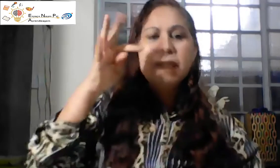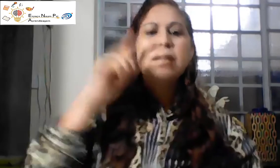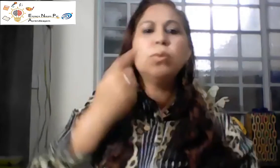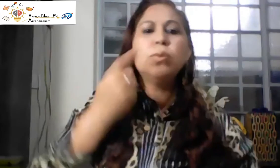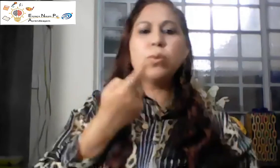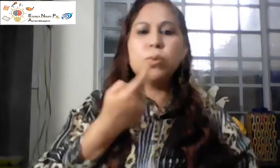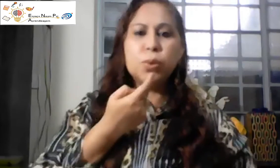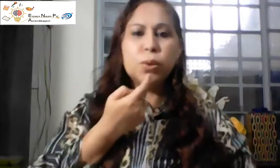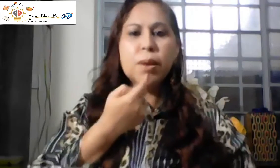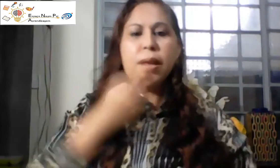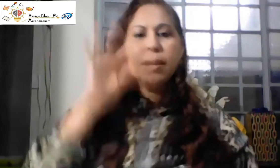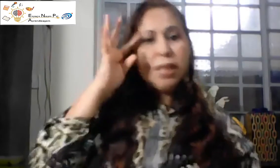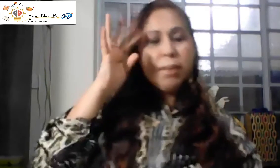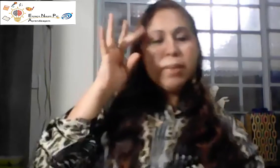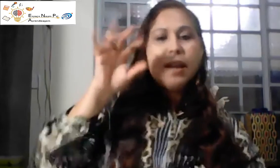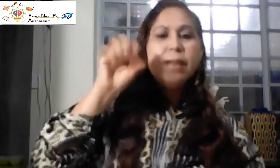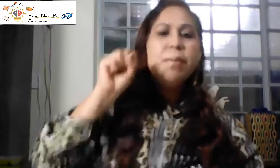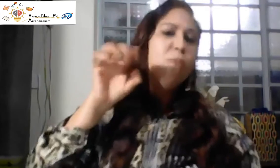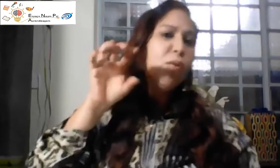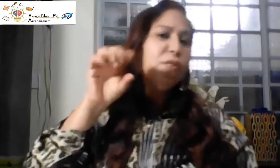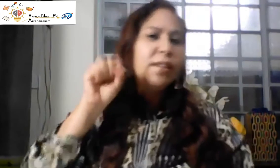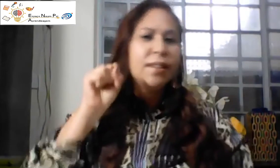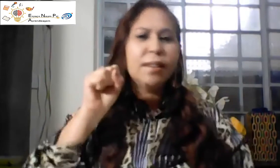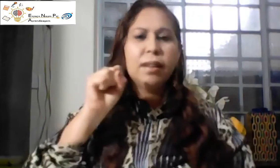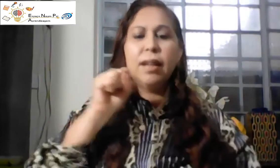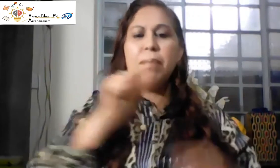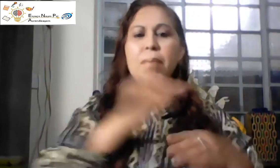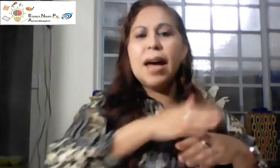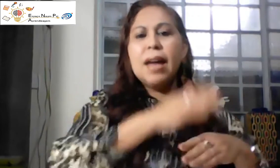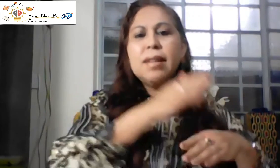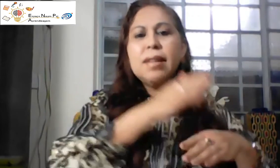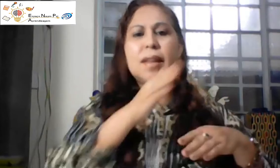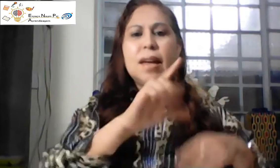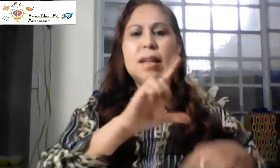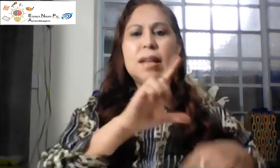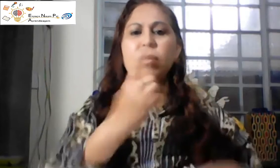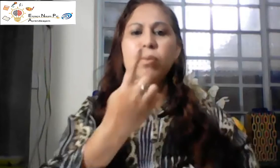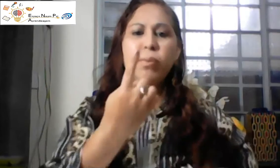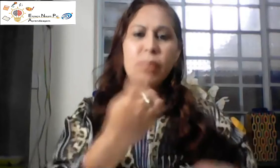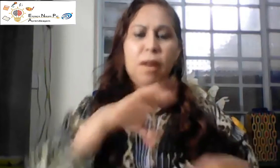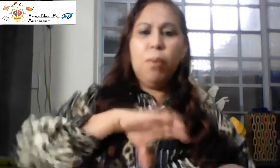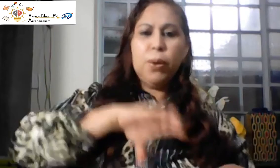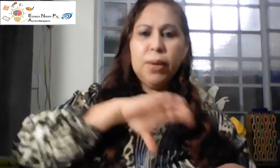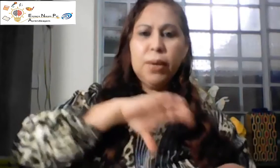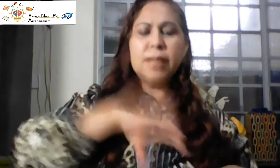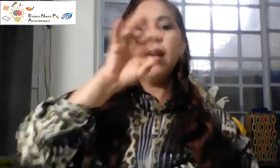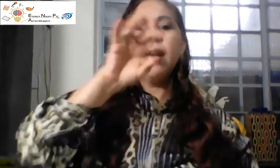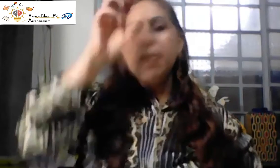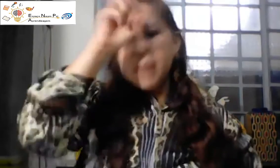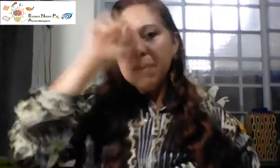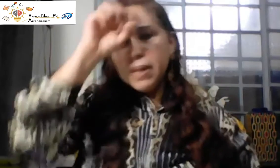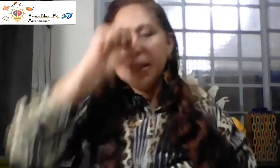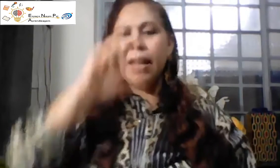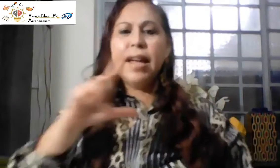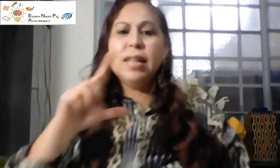pensar, sim, no surdo, mas tem que pensar também no ouvinte, que ele parte da L1, que é o português,